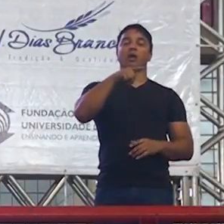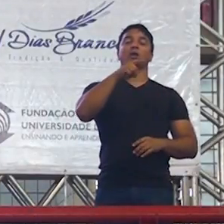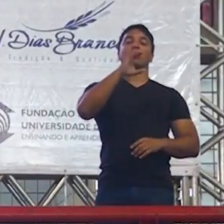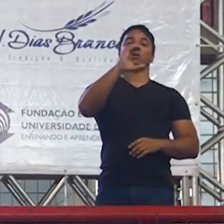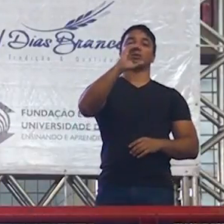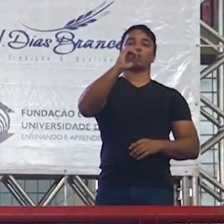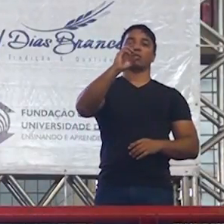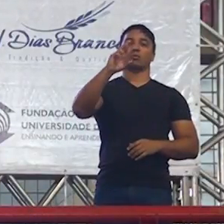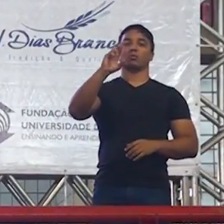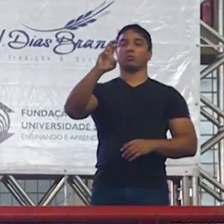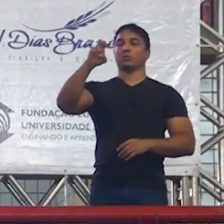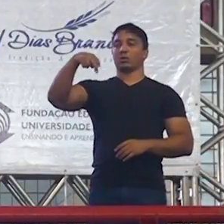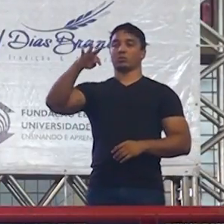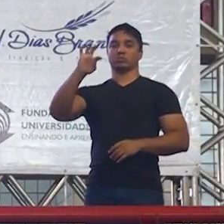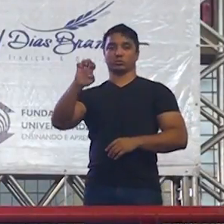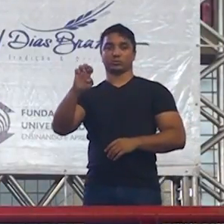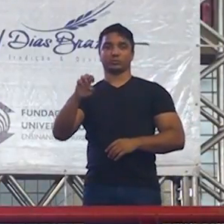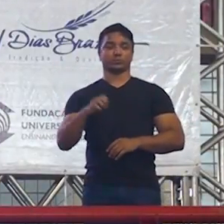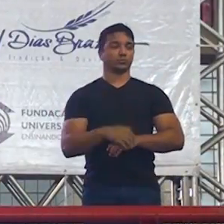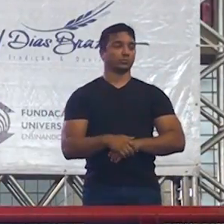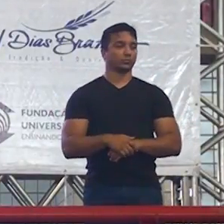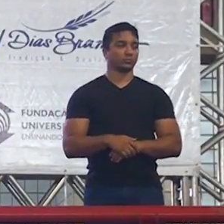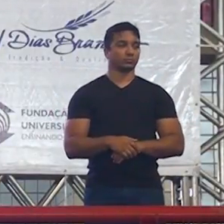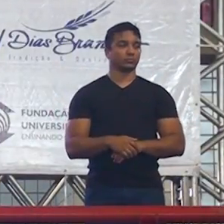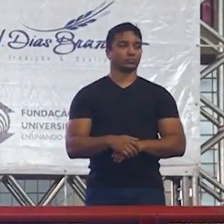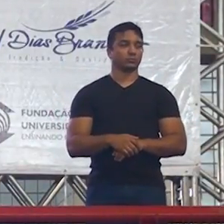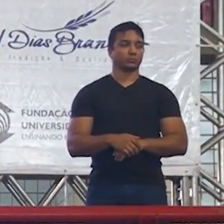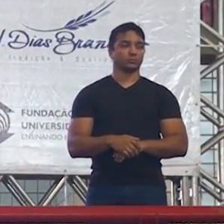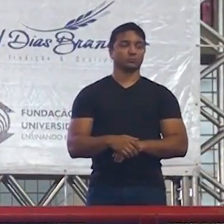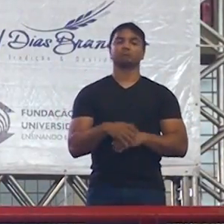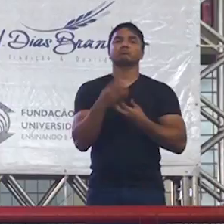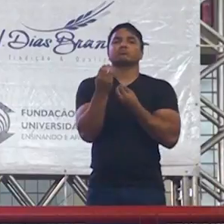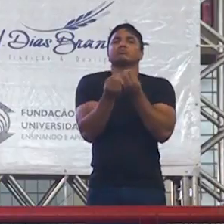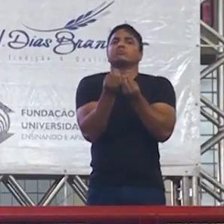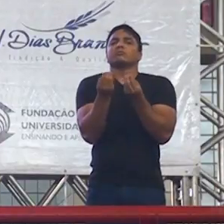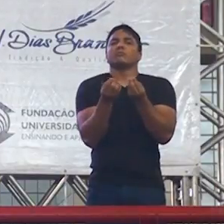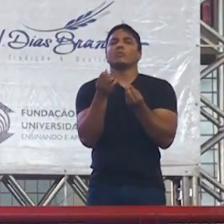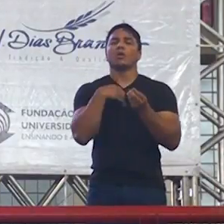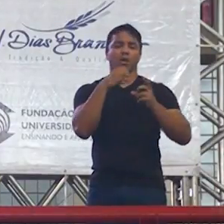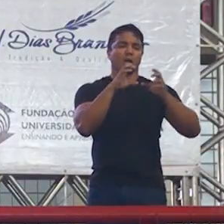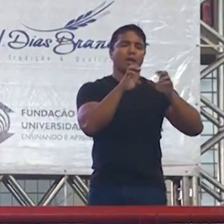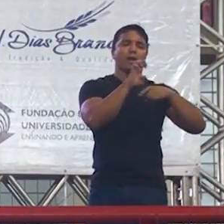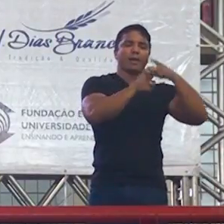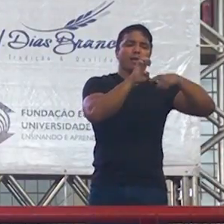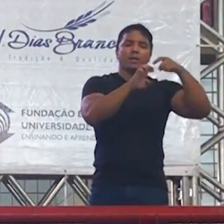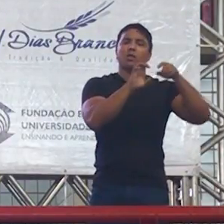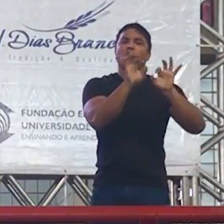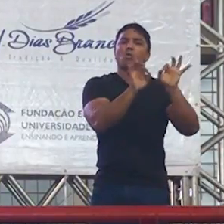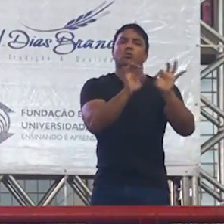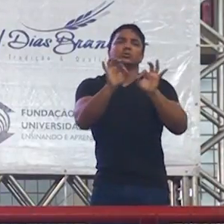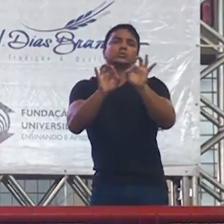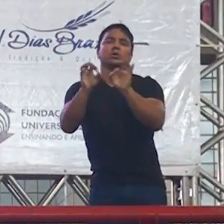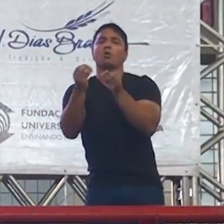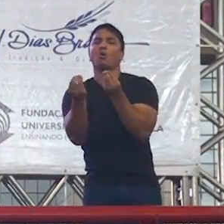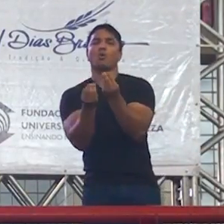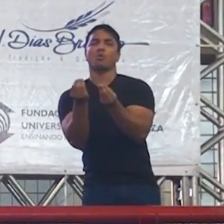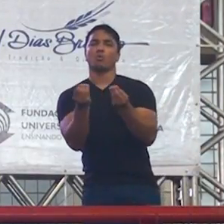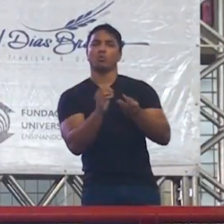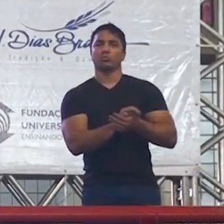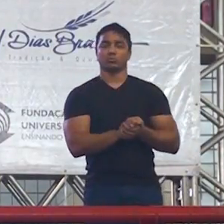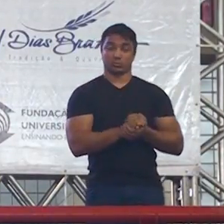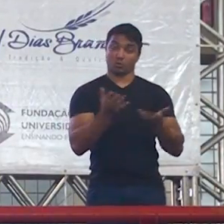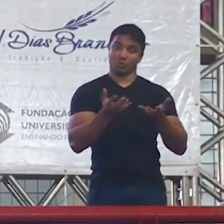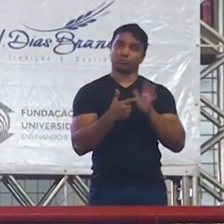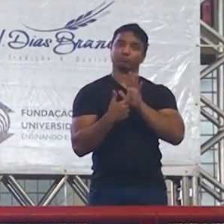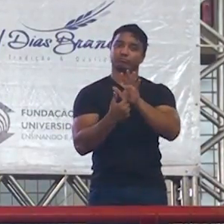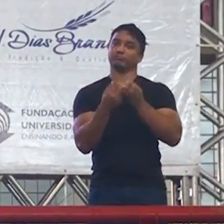Corrente elétrica. Foi claro? Show de bola. E como é que a gente deixa esses elétrons se movimentarem organizadamente? Pronto, essa é a nossa aula